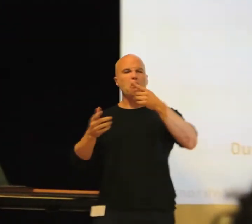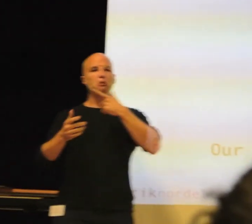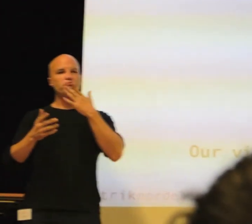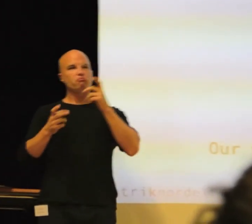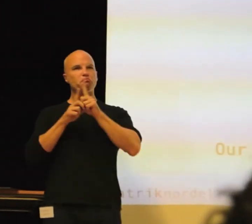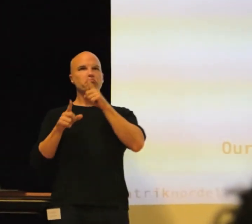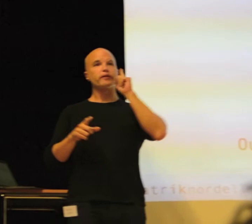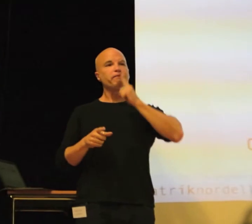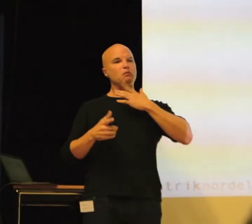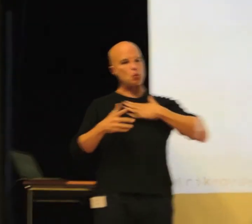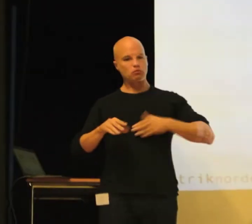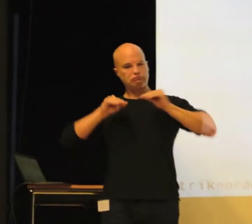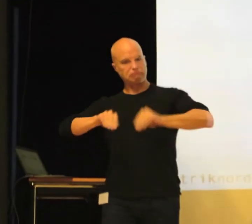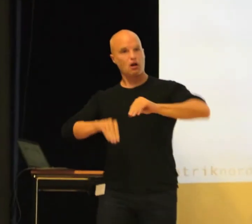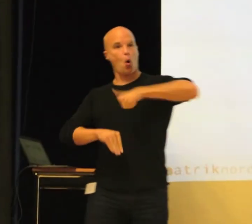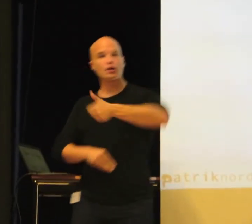På Facebook er der nogen, der skriver